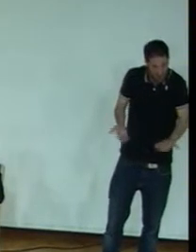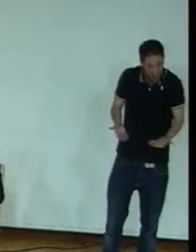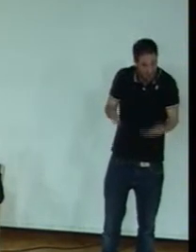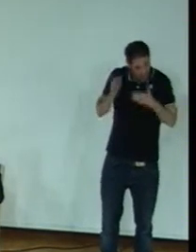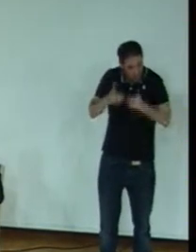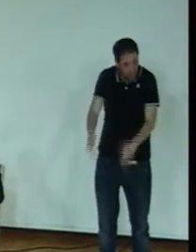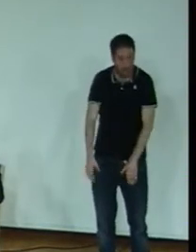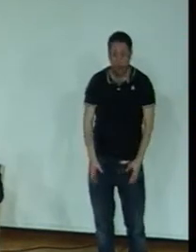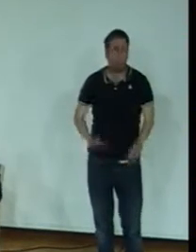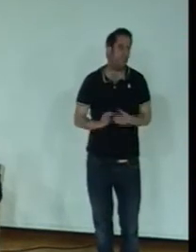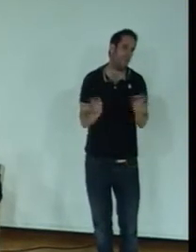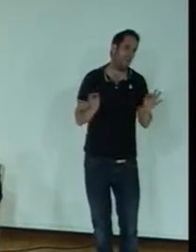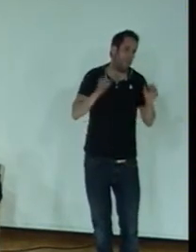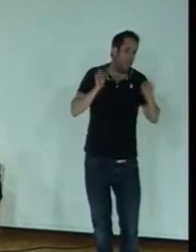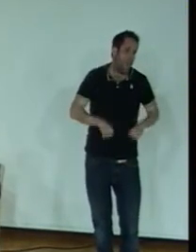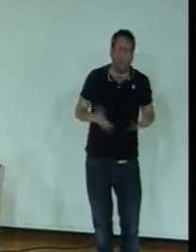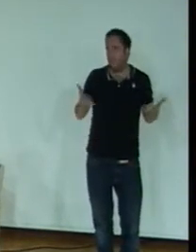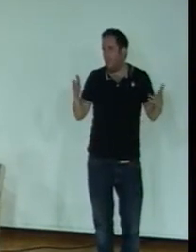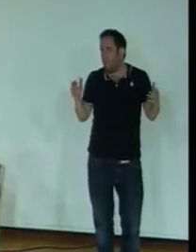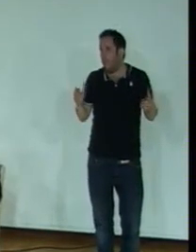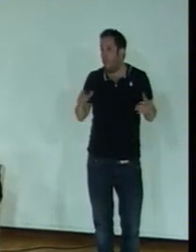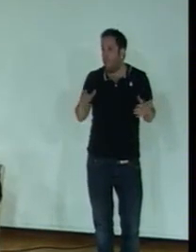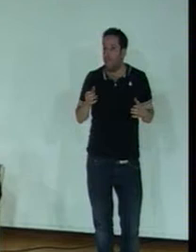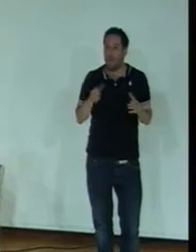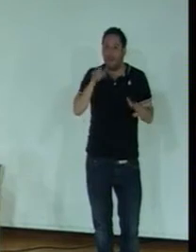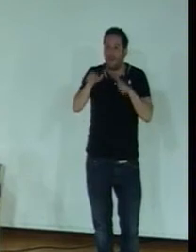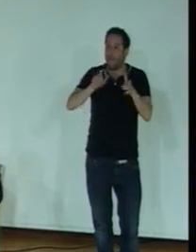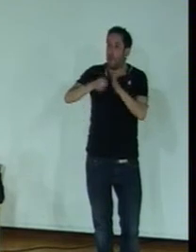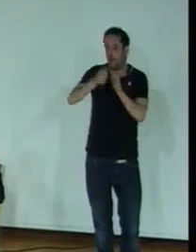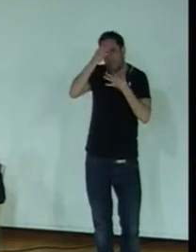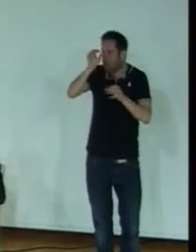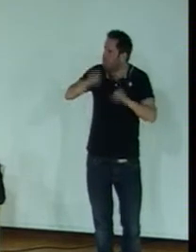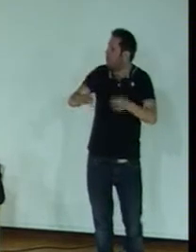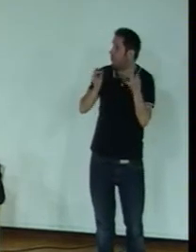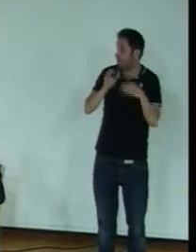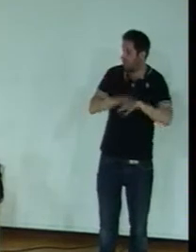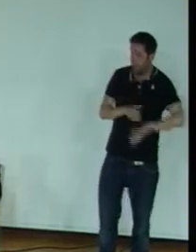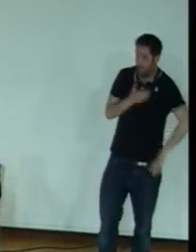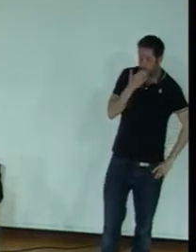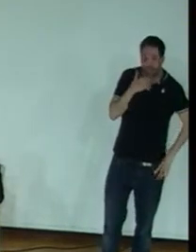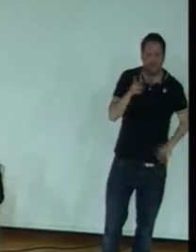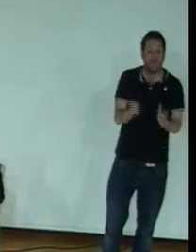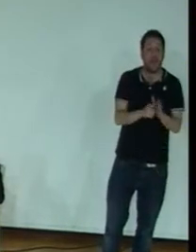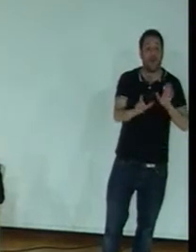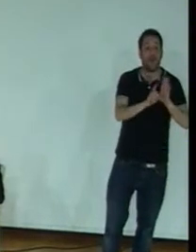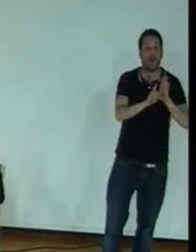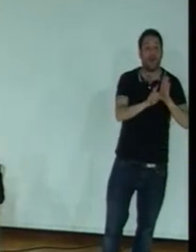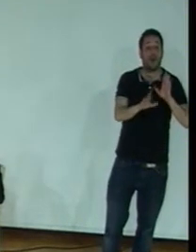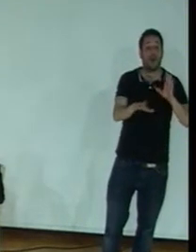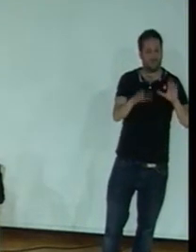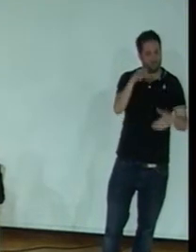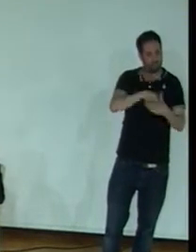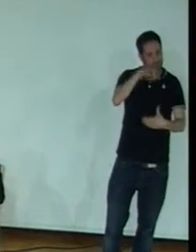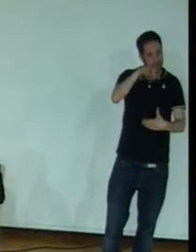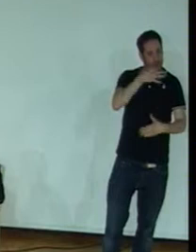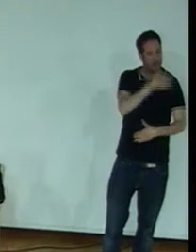disant, mais il n'y a pas de problème, on va pouvoir ressortir des mots-clés de manière précise. Et puis, à l'époque de l'adoption de la loi, pour assurer, on nous a